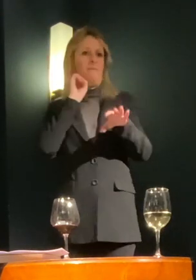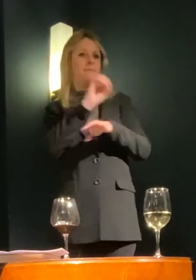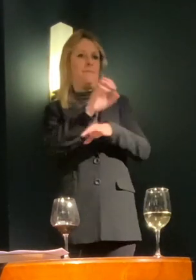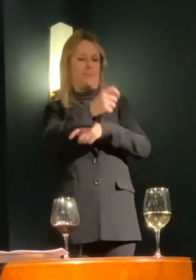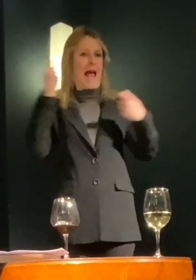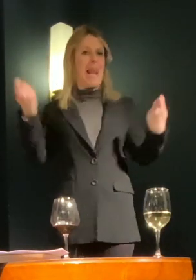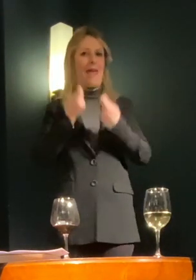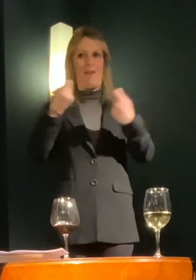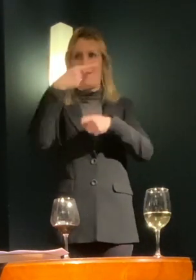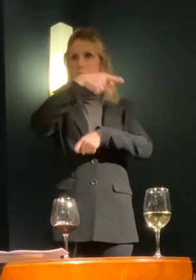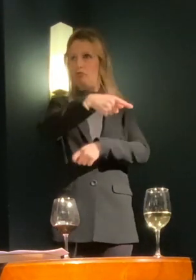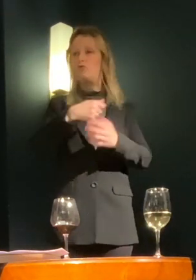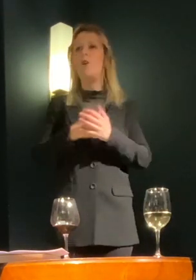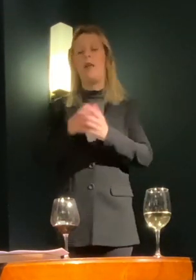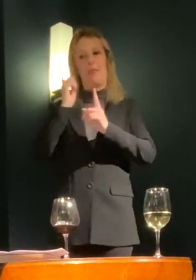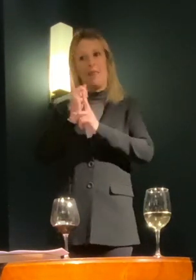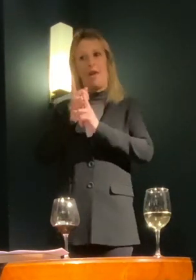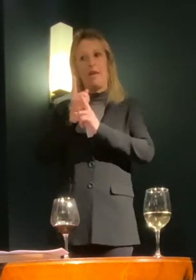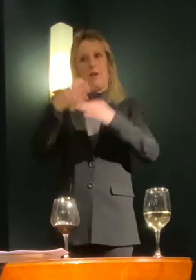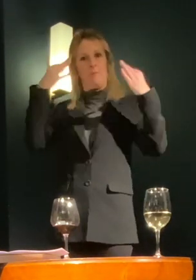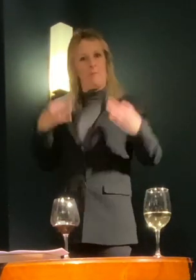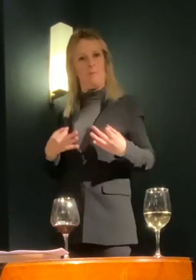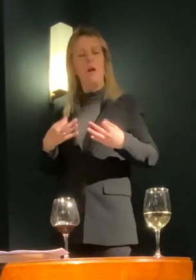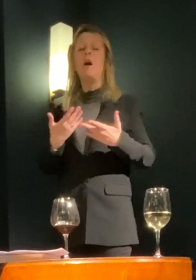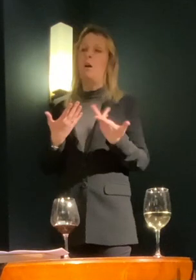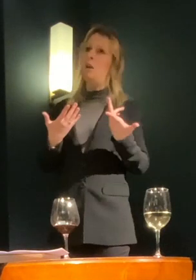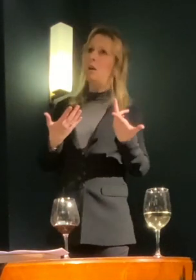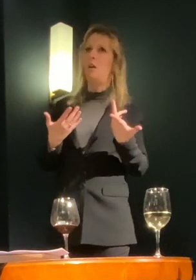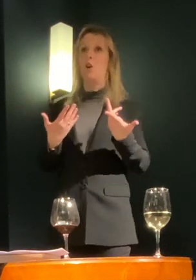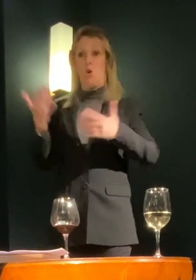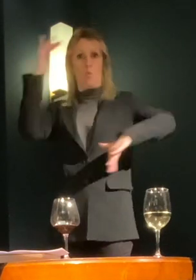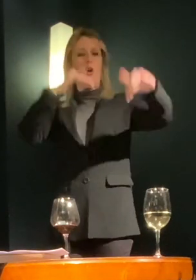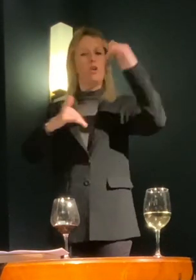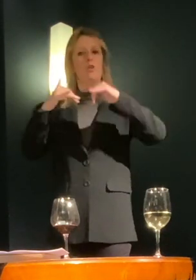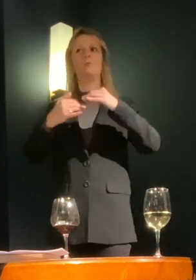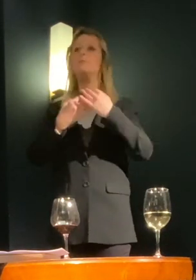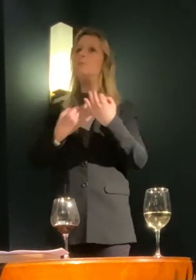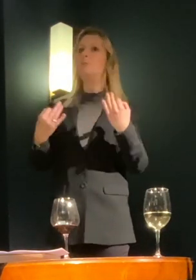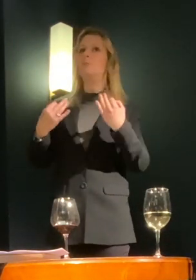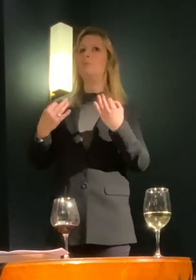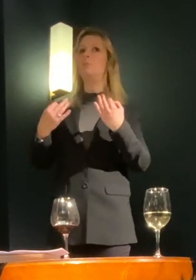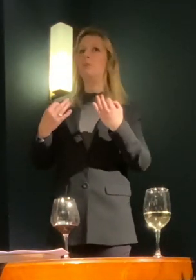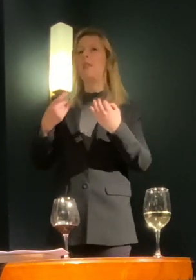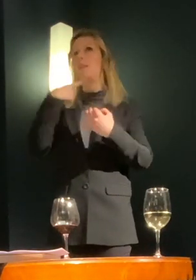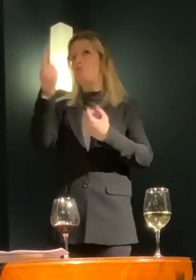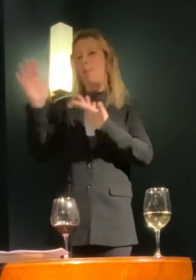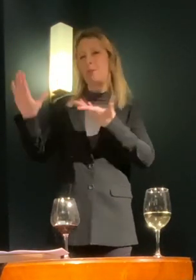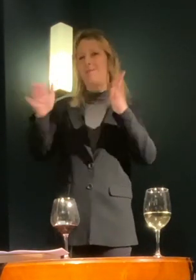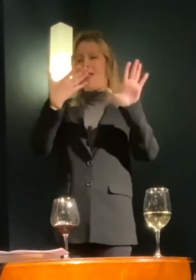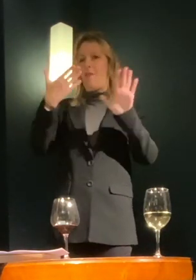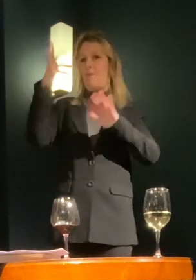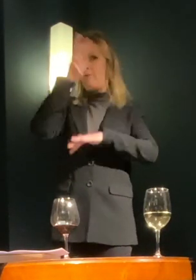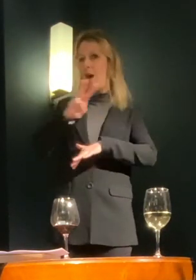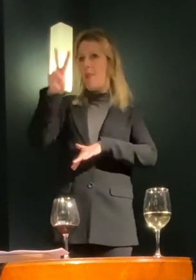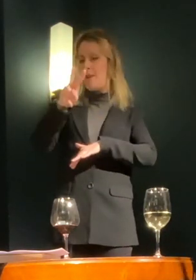come allenatrice di una squadra agonistica deve mantenere una disciplina, e in realtà, diciamo, il nuoto è un po' quello che salva Valerio, perché uno sport